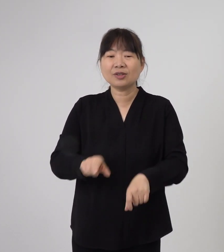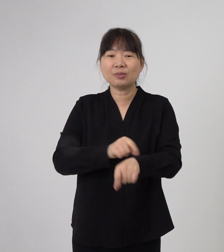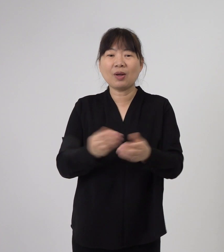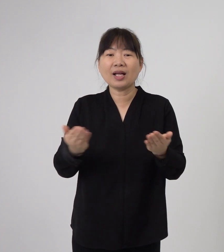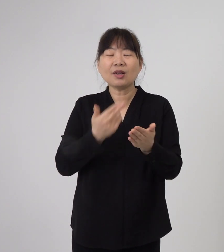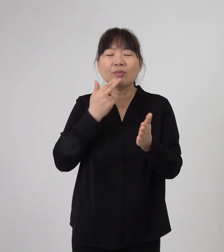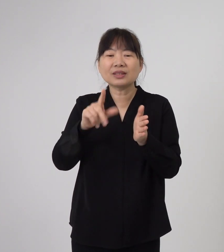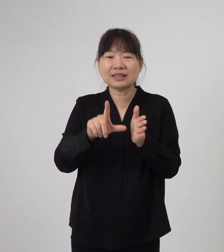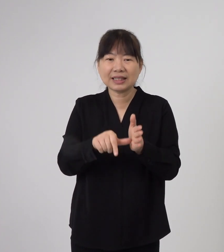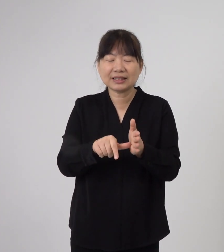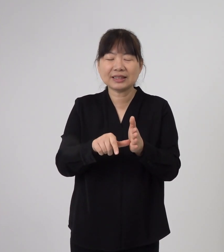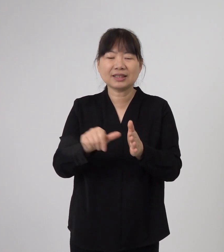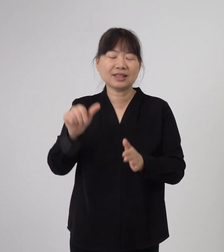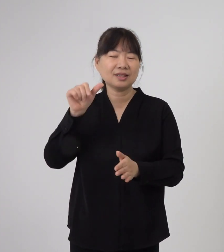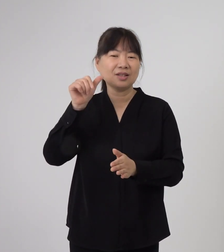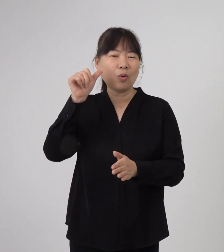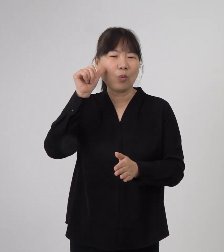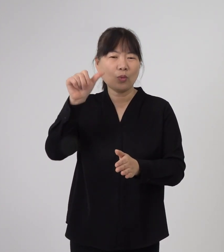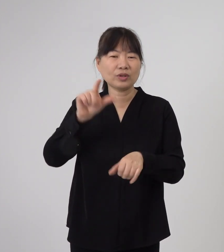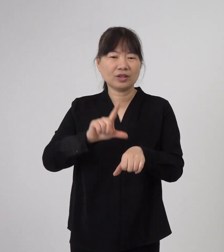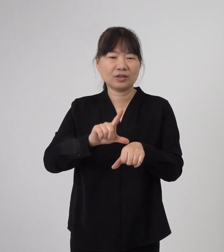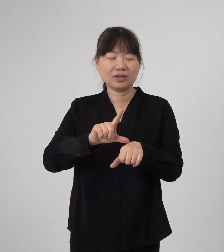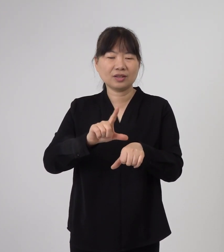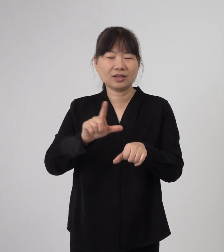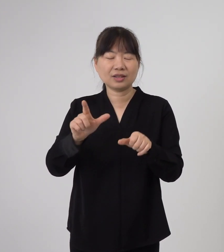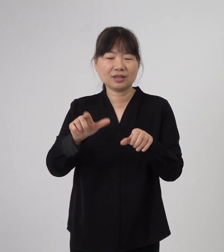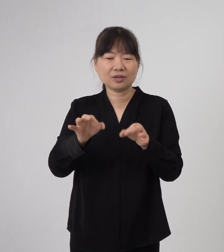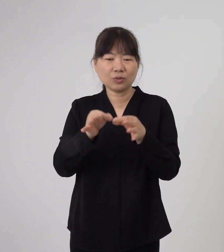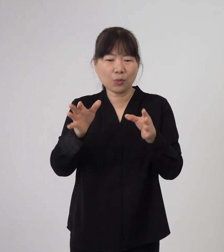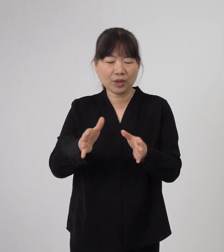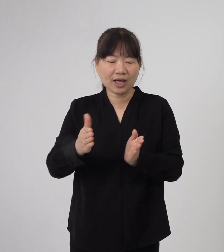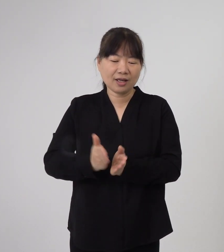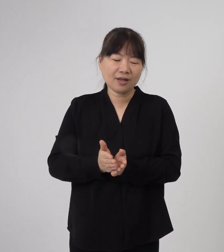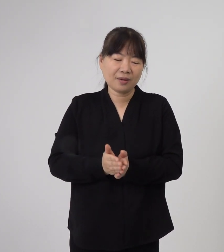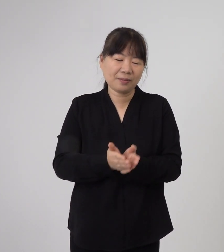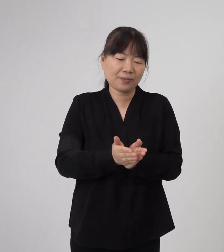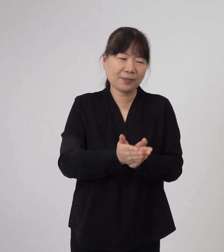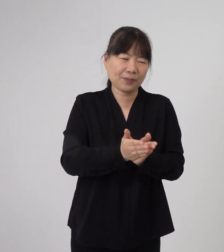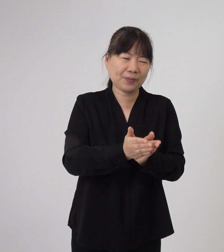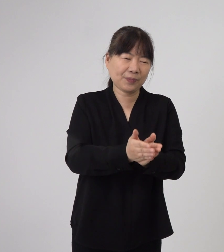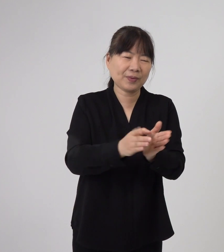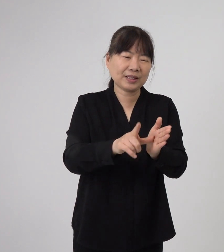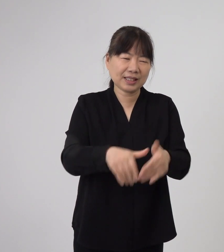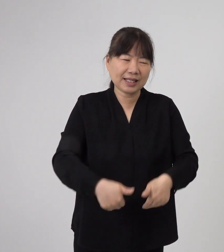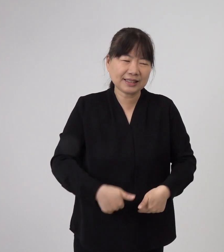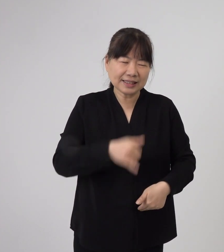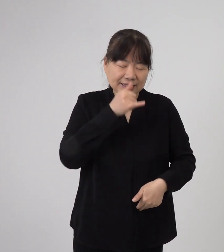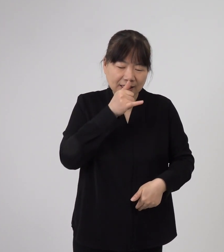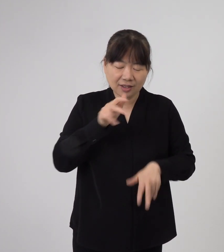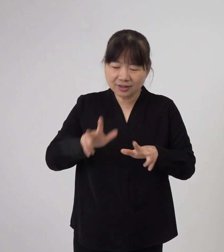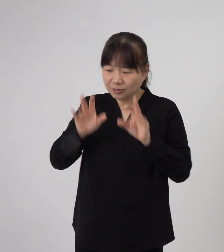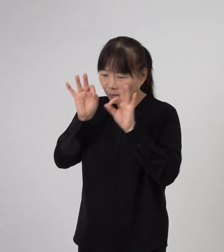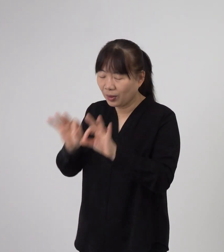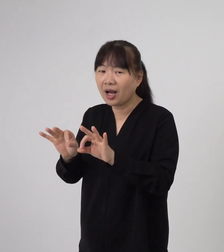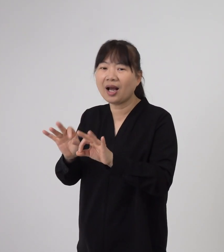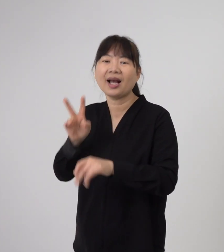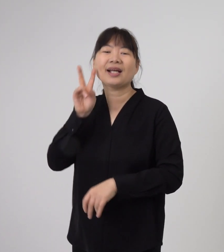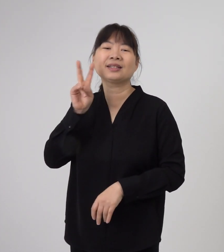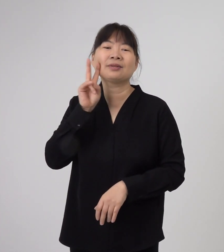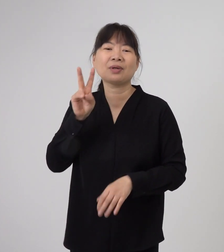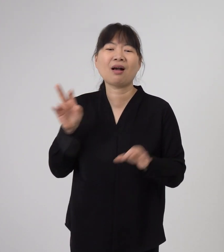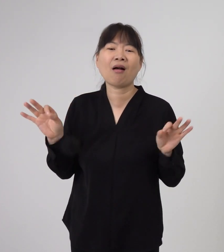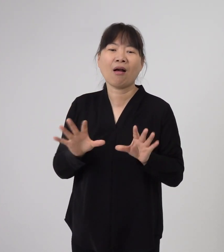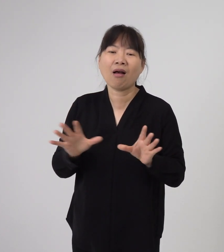걸리는 뱃길이에요. 그 당시 고대 시대에. 근데 지금 며칠 만에 밀어붙인 거예요. 이틀